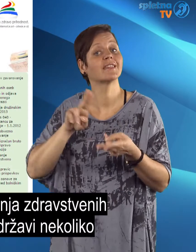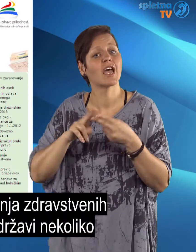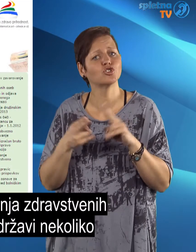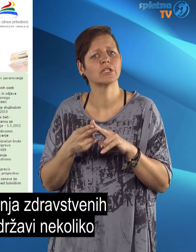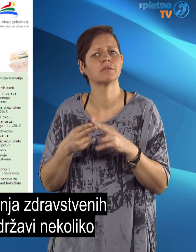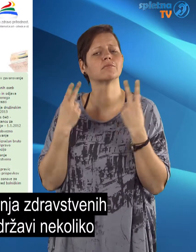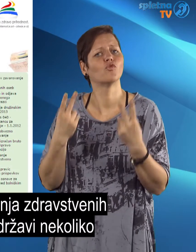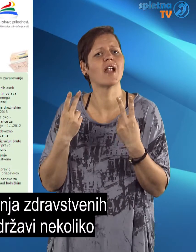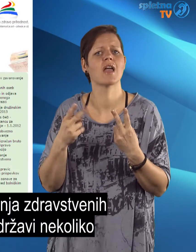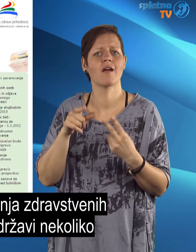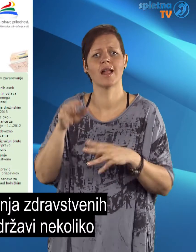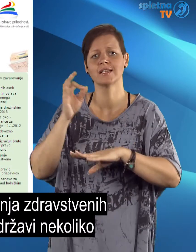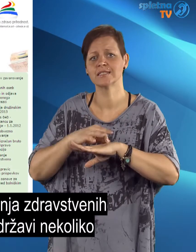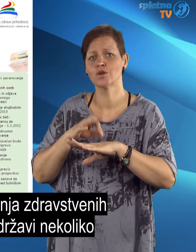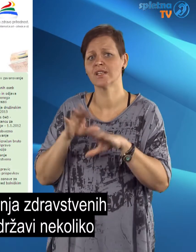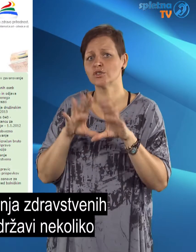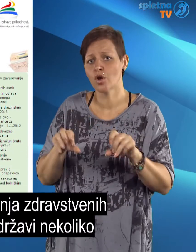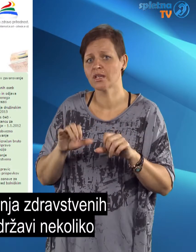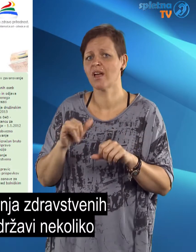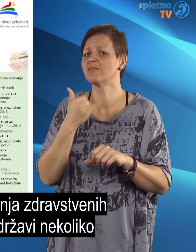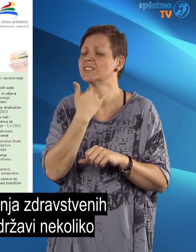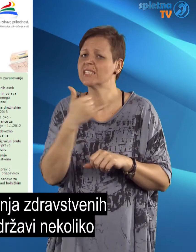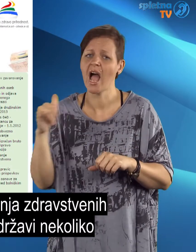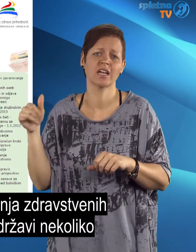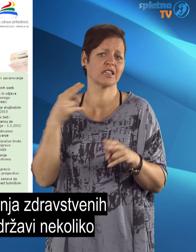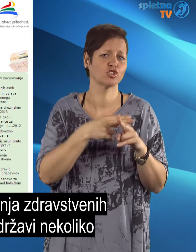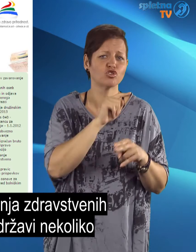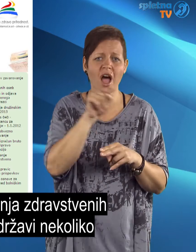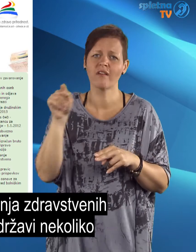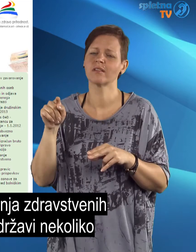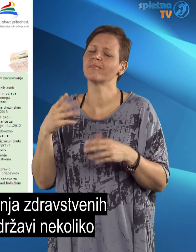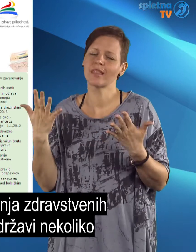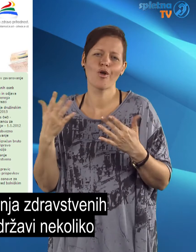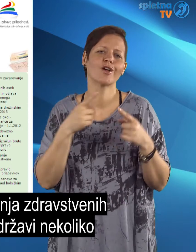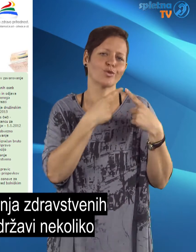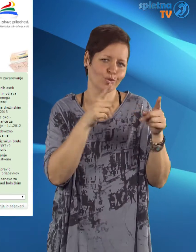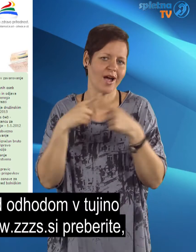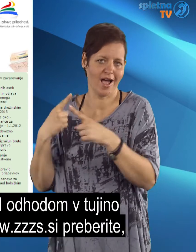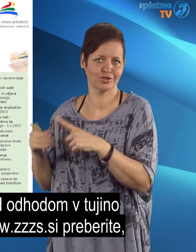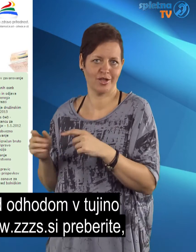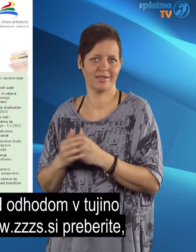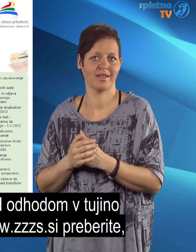Tudi način uveljavljanja zdravstvenih storitev je v vsaki državi nekoliko drugačen.